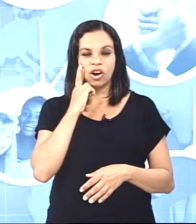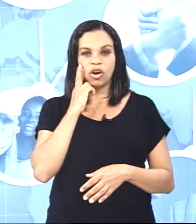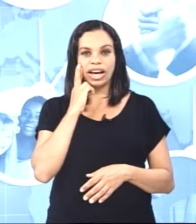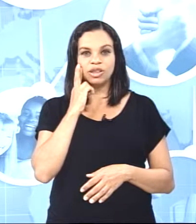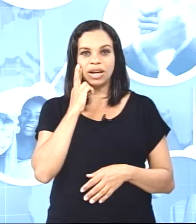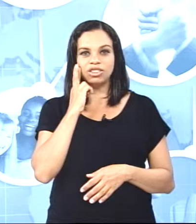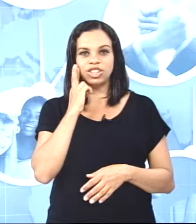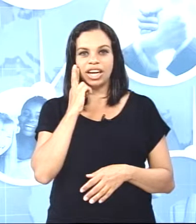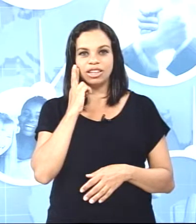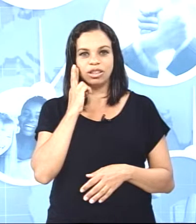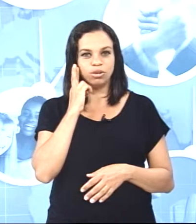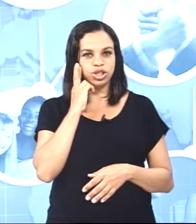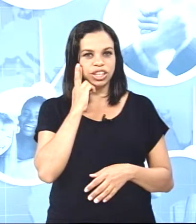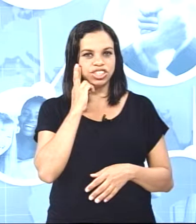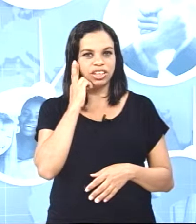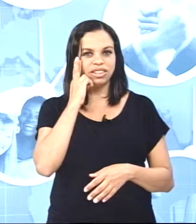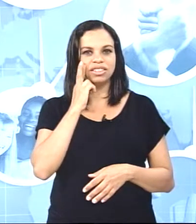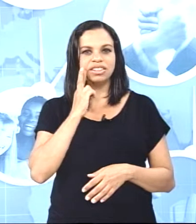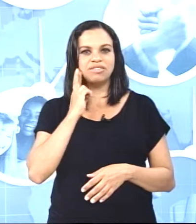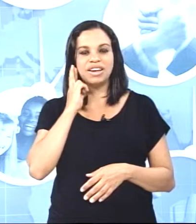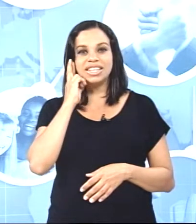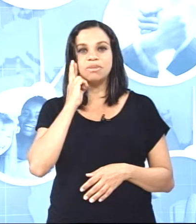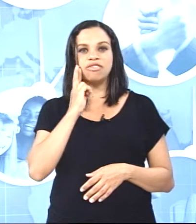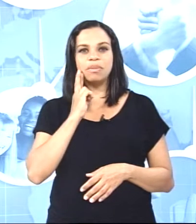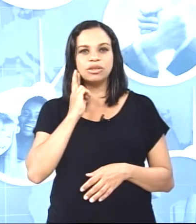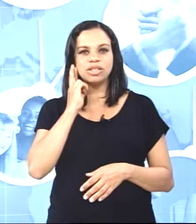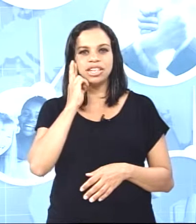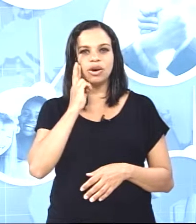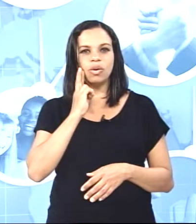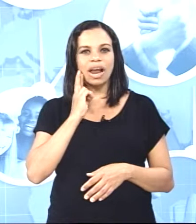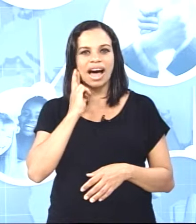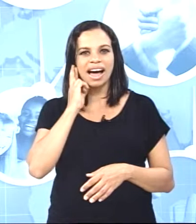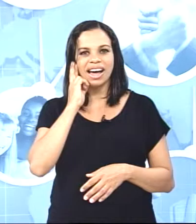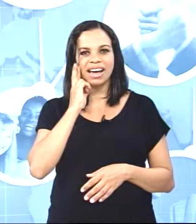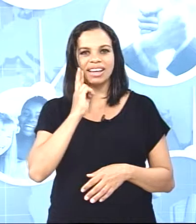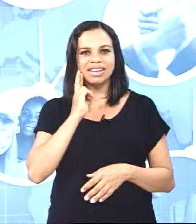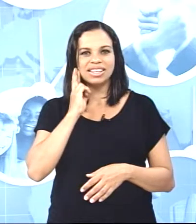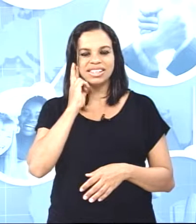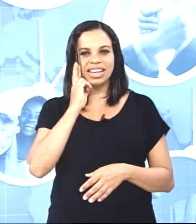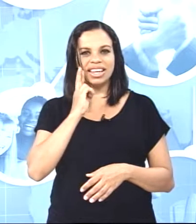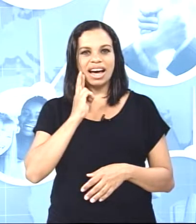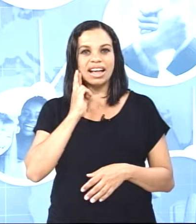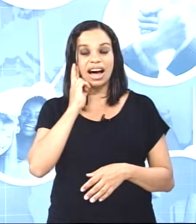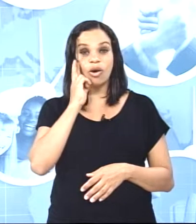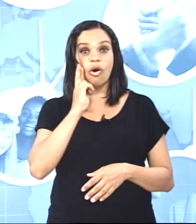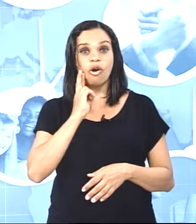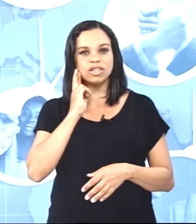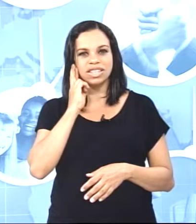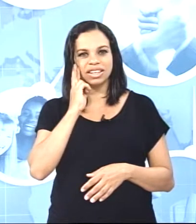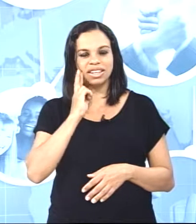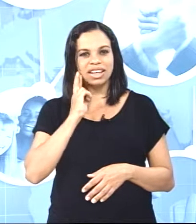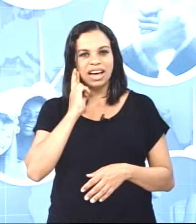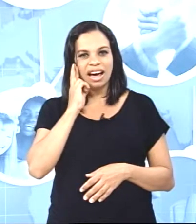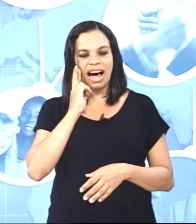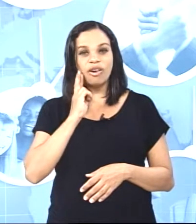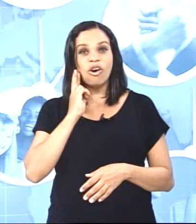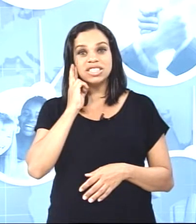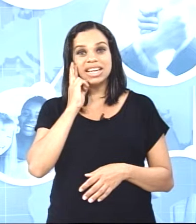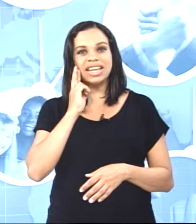Coloca aqui do lado direito da bochecha. Faz esse movimento circular. Seria a cor rosa. A cor rosa ela tem